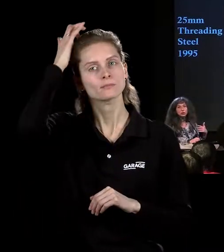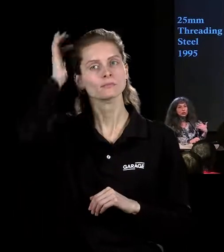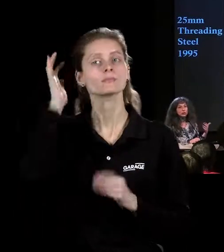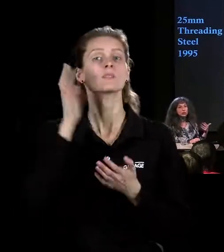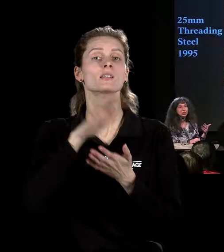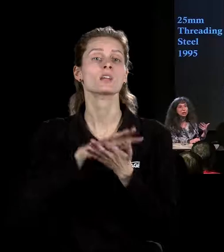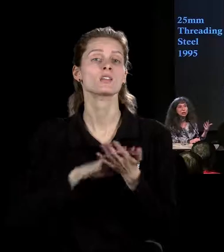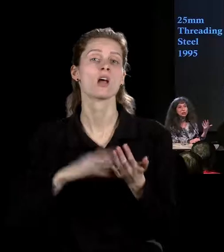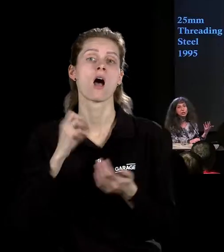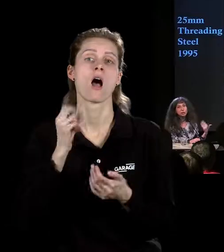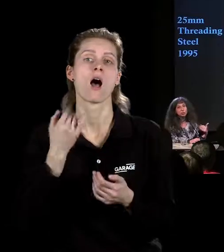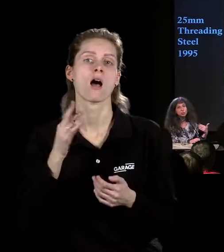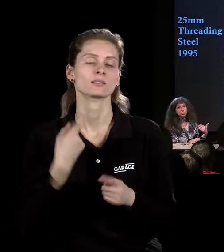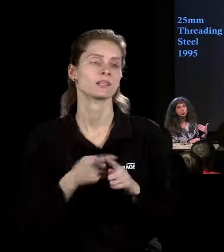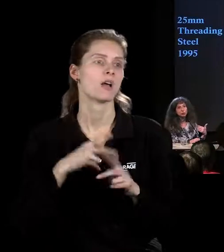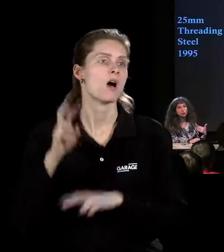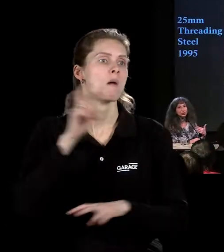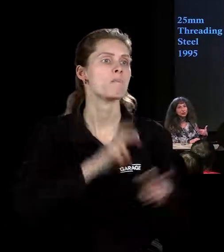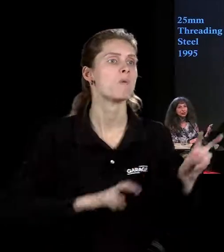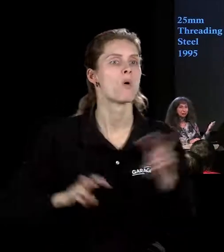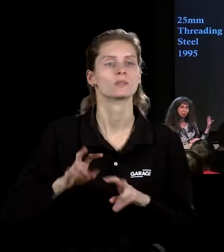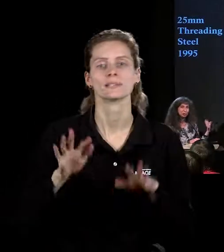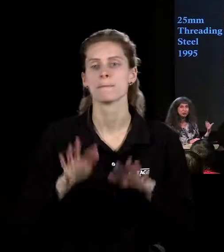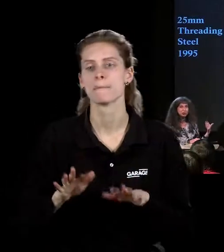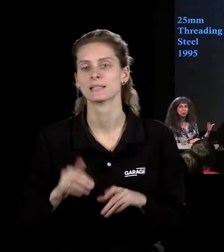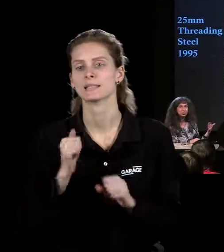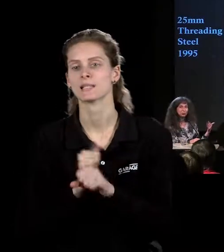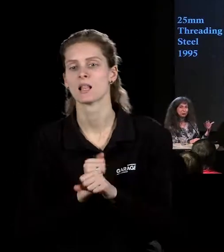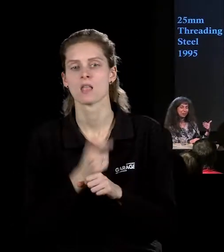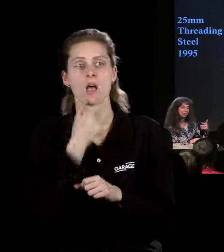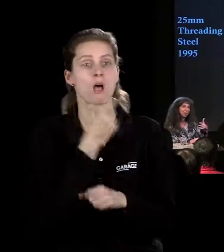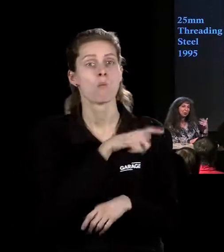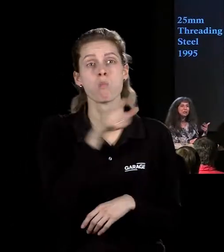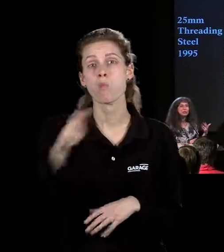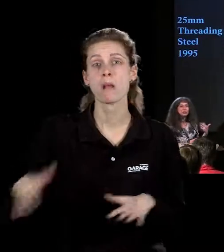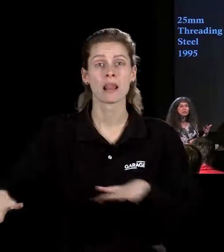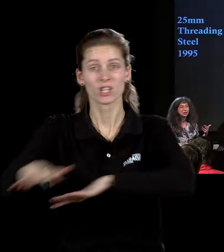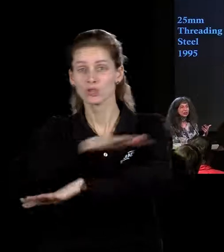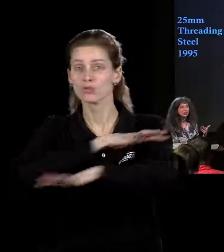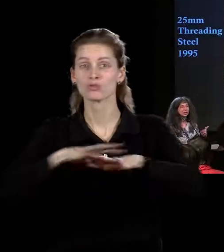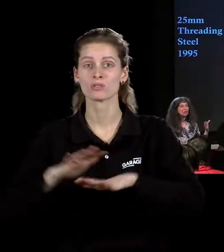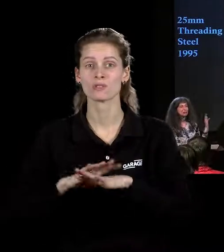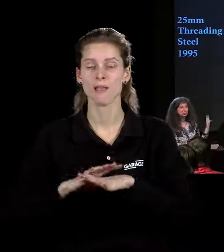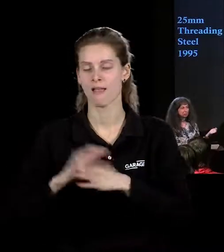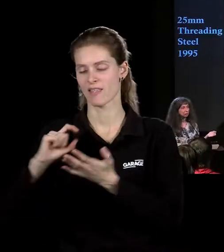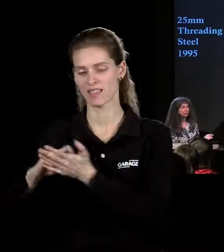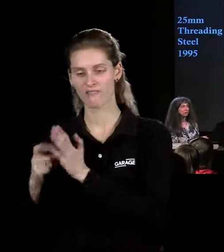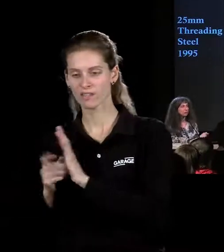общественном туалете, это всегда некий поиск мест, в которых это можно сделать не публично, но и не в квартире.